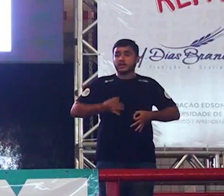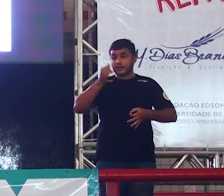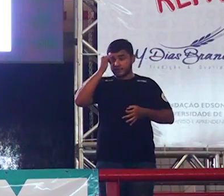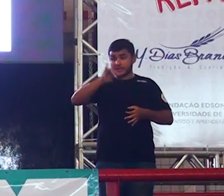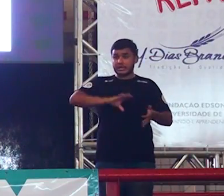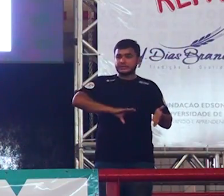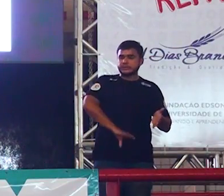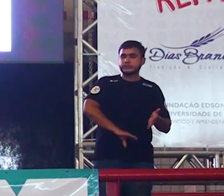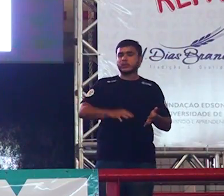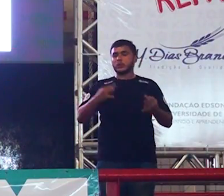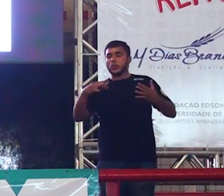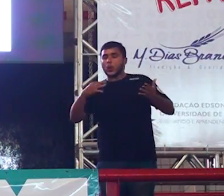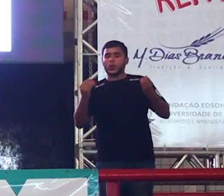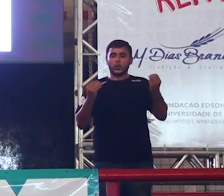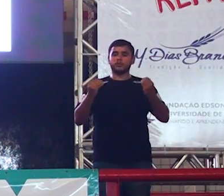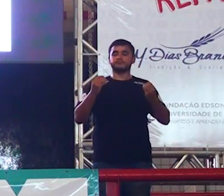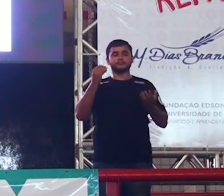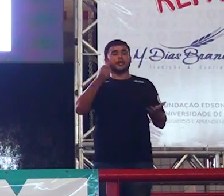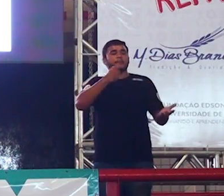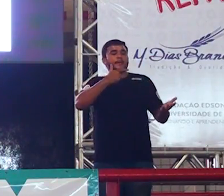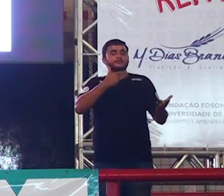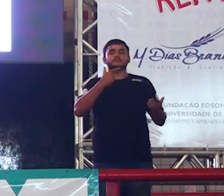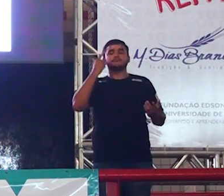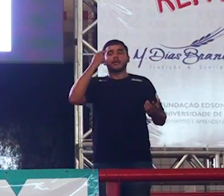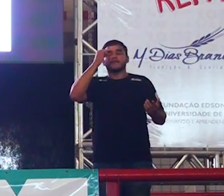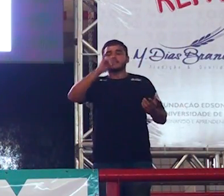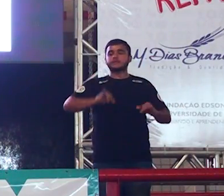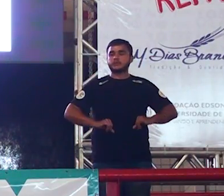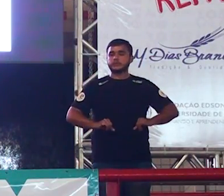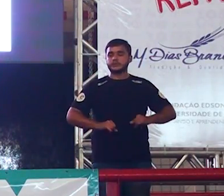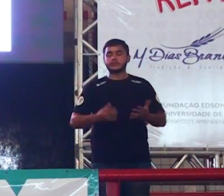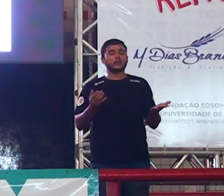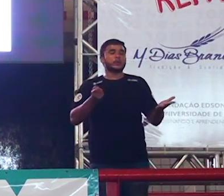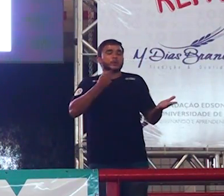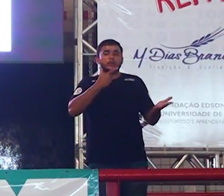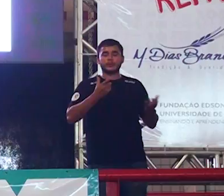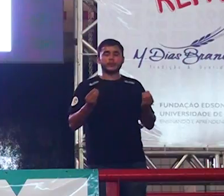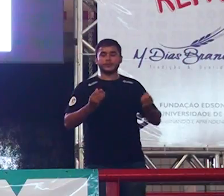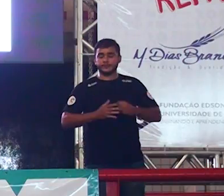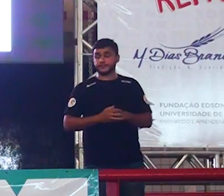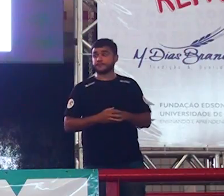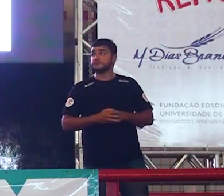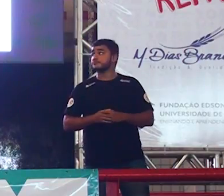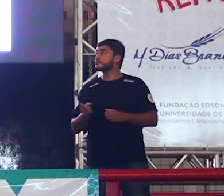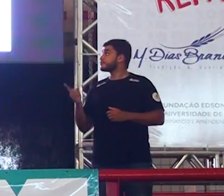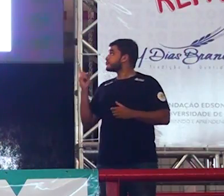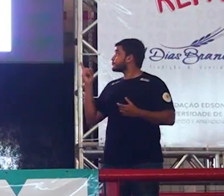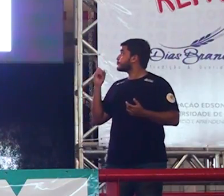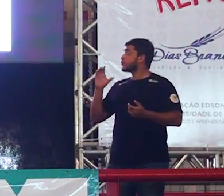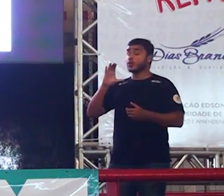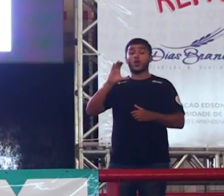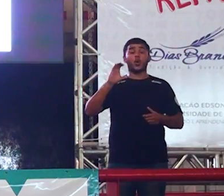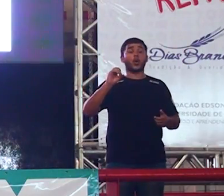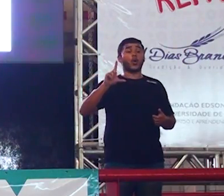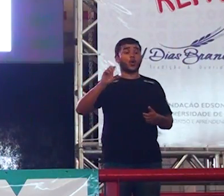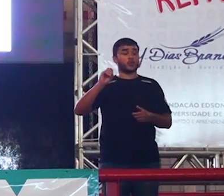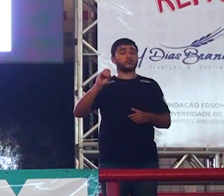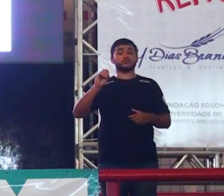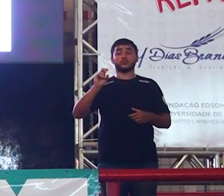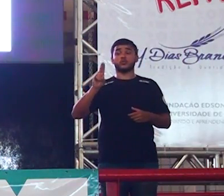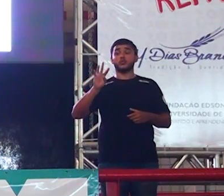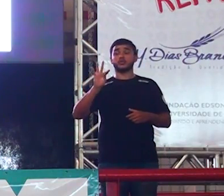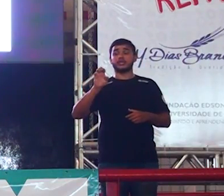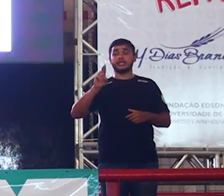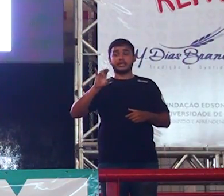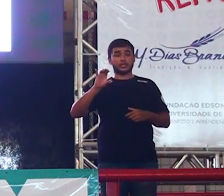cólica menstrual. Depois do útero, nós temos quem? O colo uterino, que é a base desse útero. Esse colo uterino é exatamente